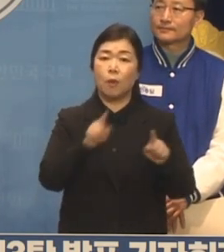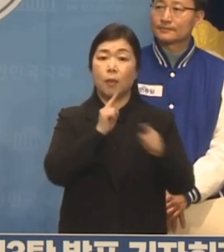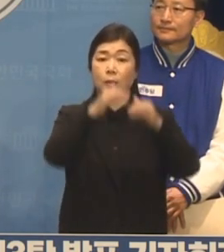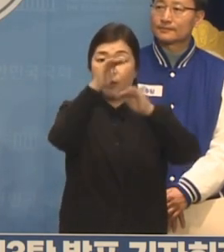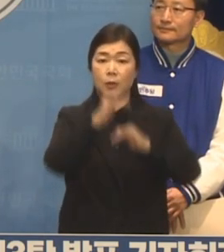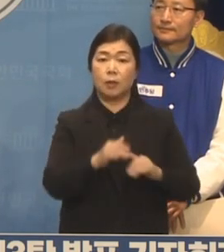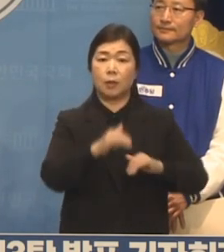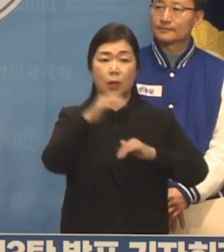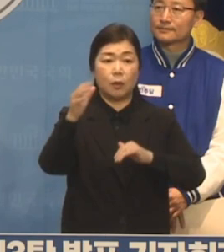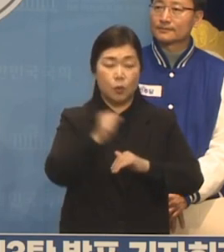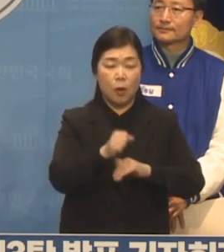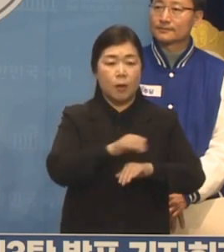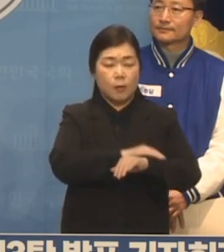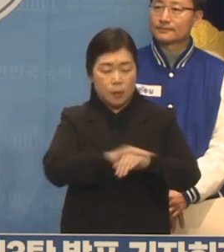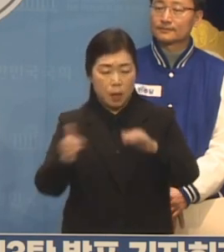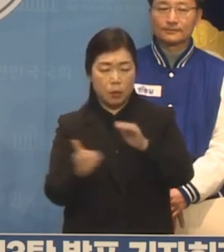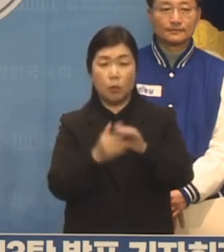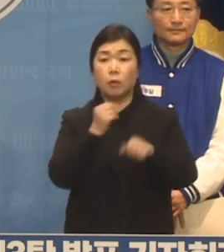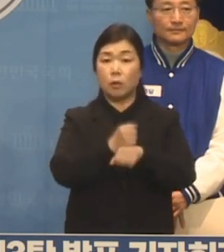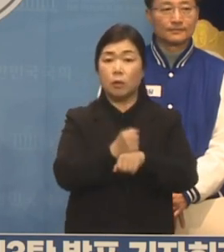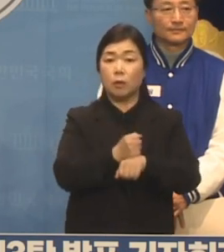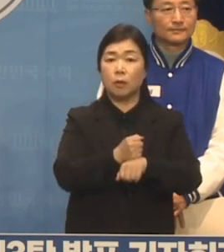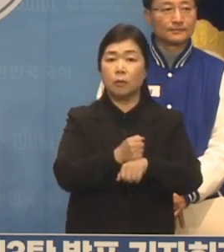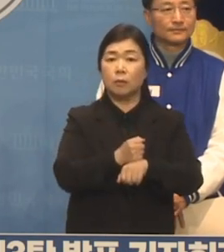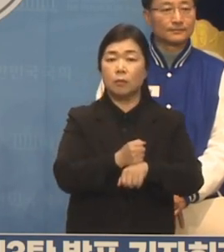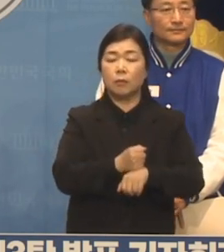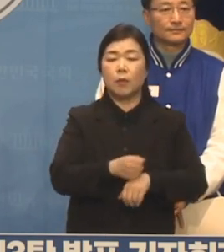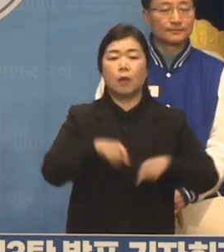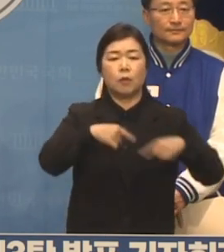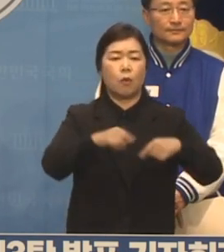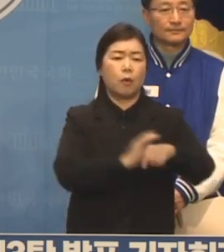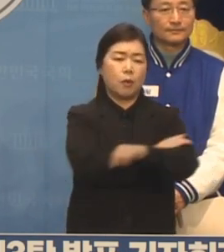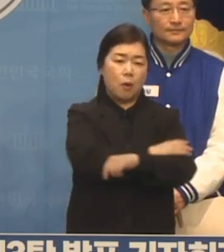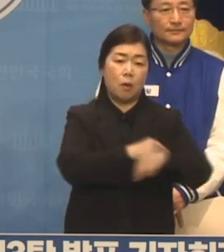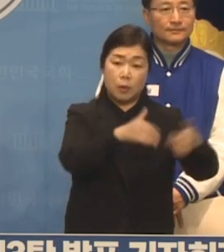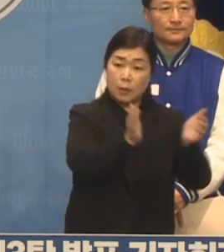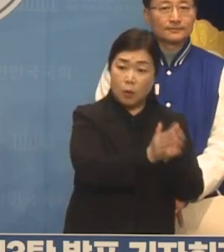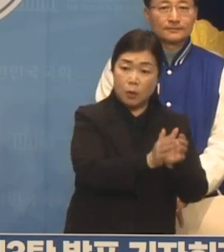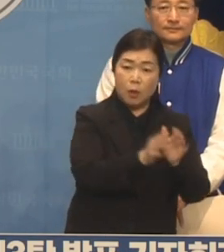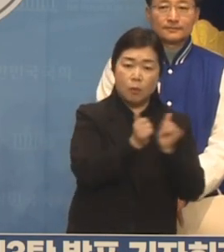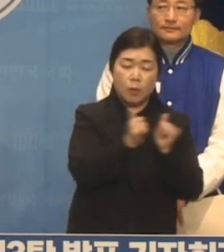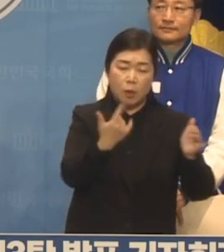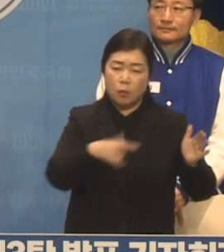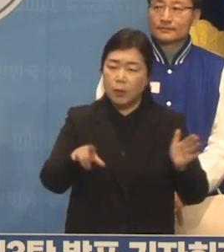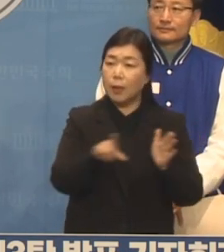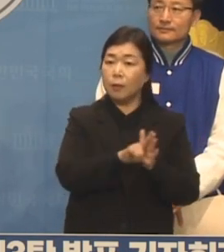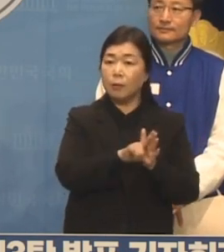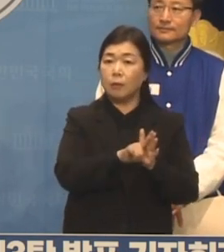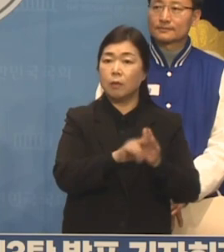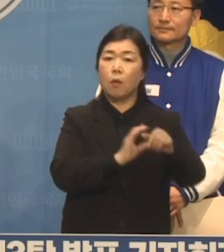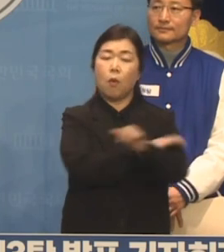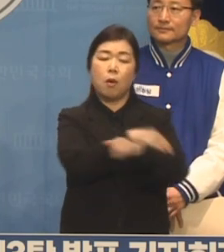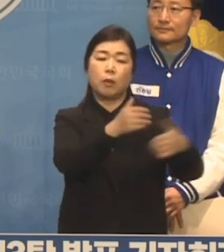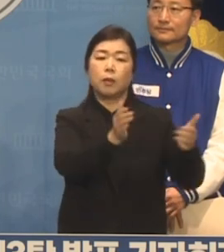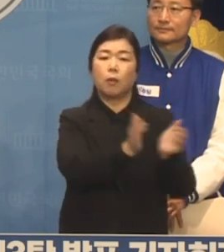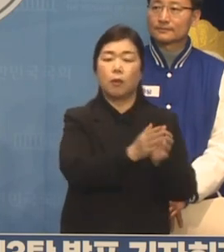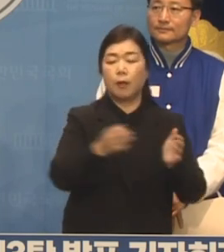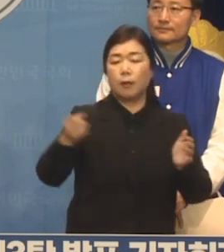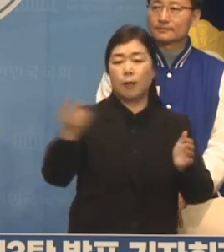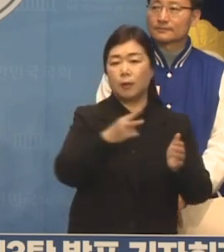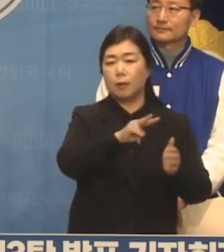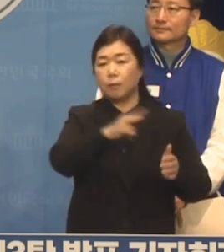말씀드린 내용들이 잘 구현되어서 소위 정권의 권력기관이 국민을 위한 권력기관으로